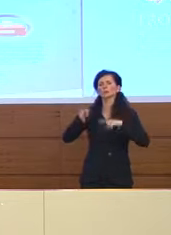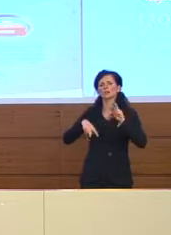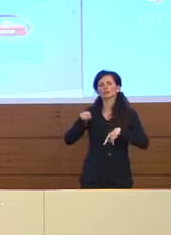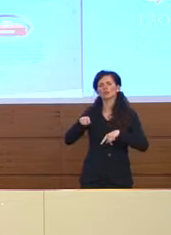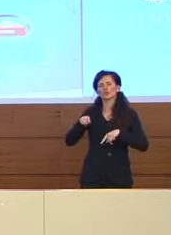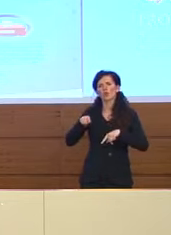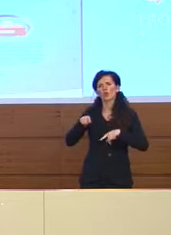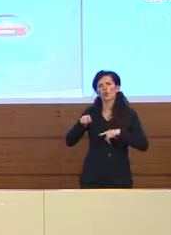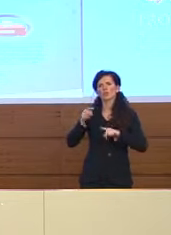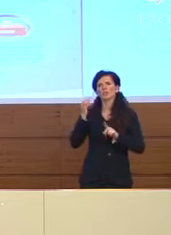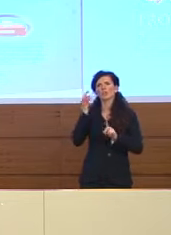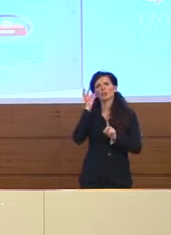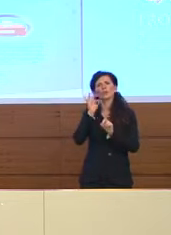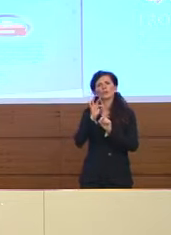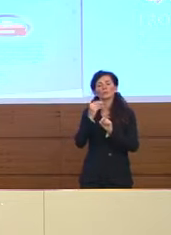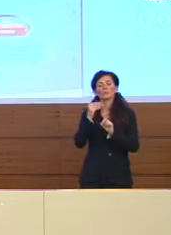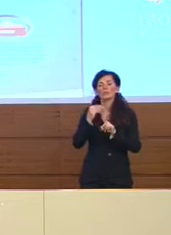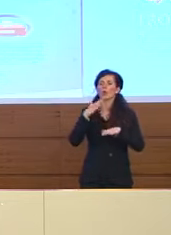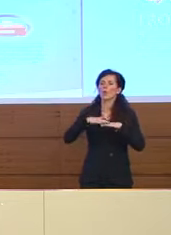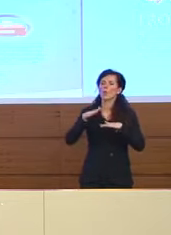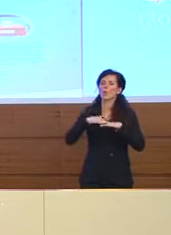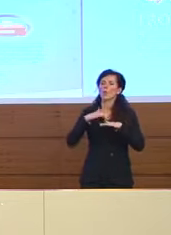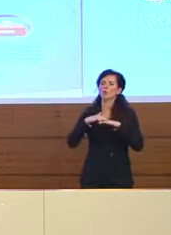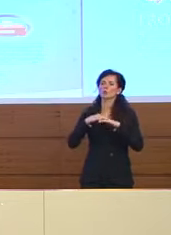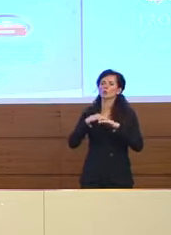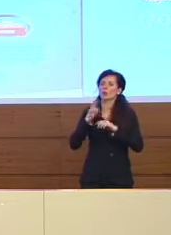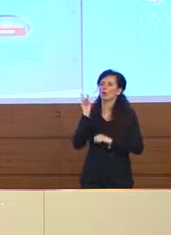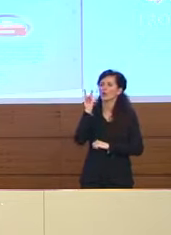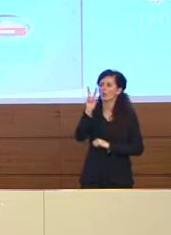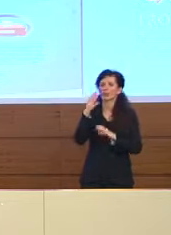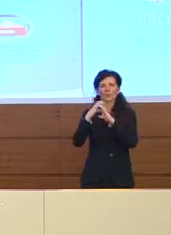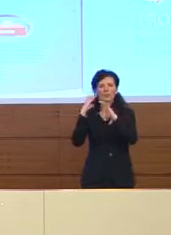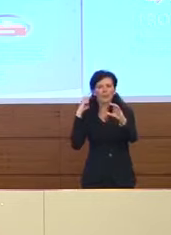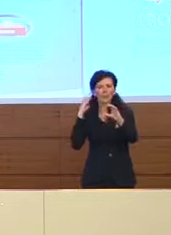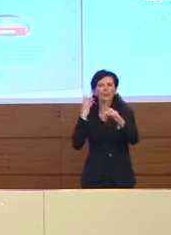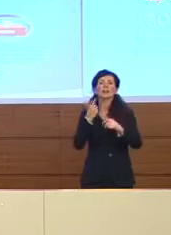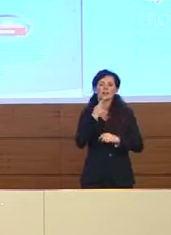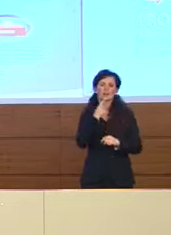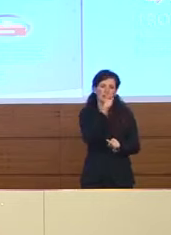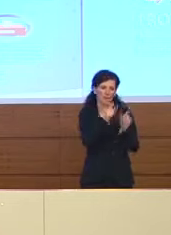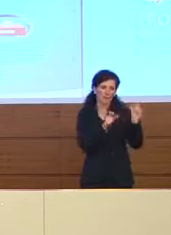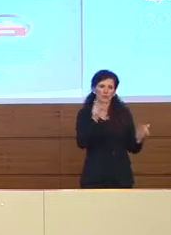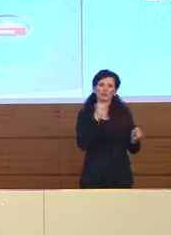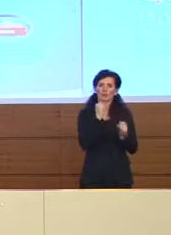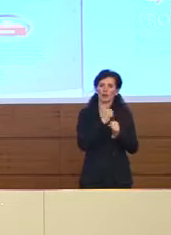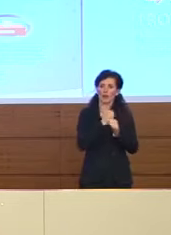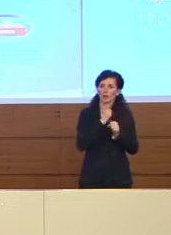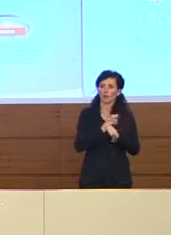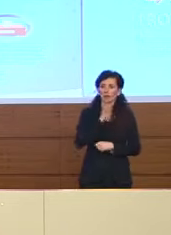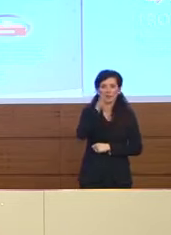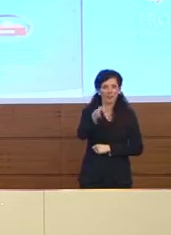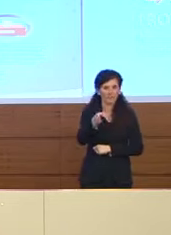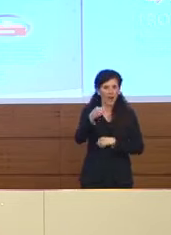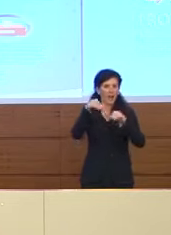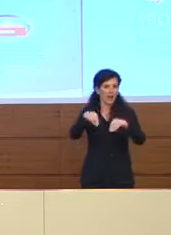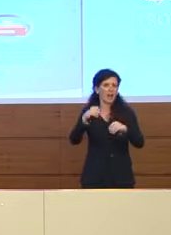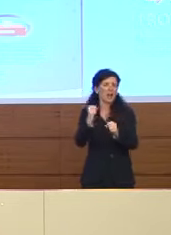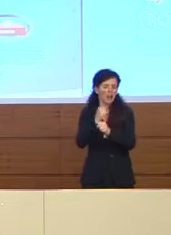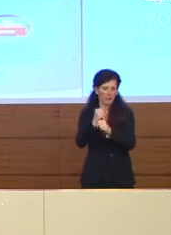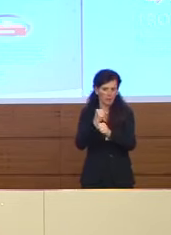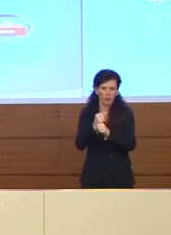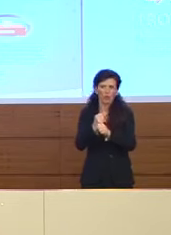l'uso di mezzi pubblici dei lavoratori in questi ambiti produttivi con delle stime